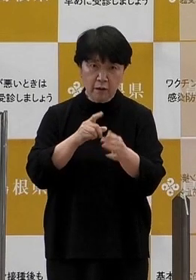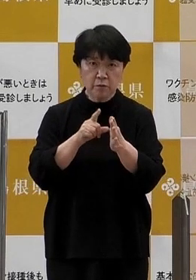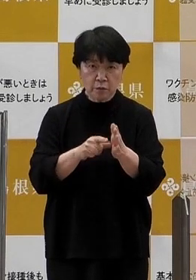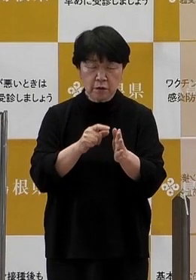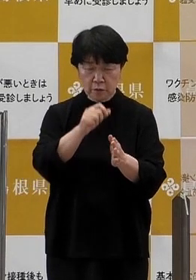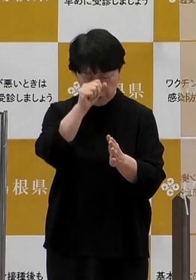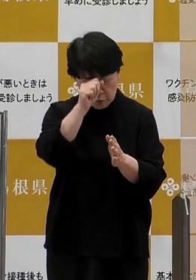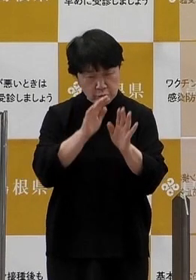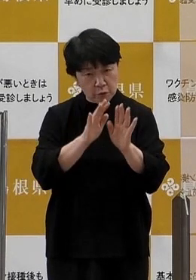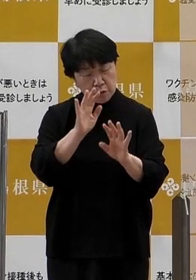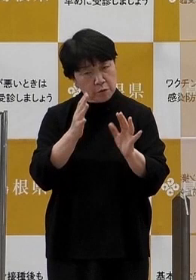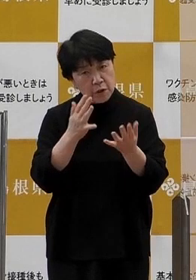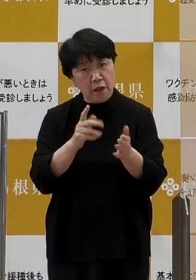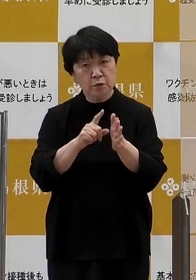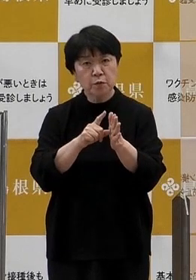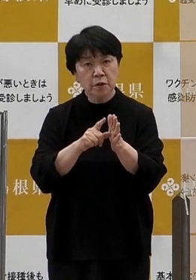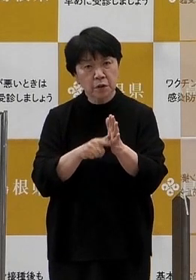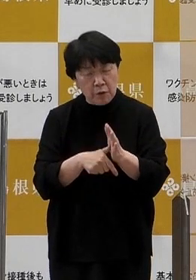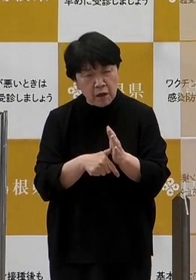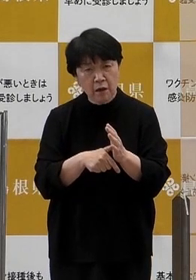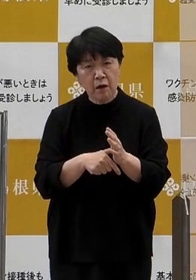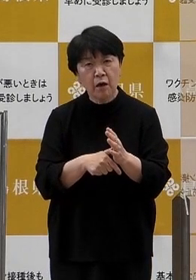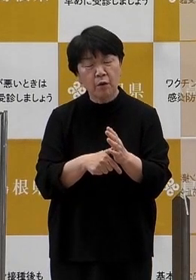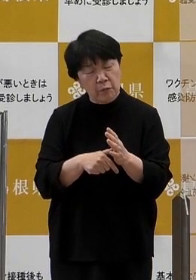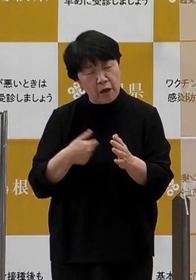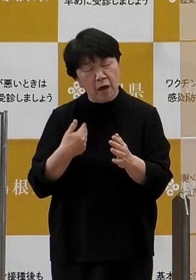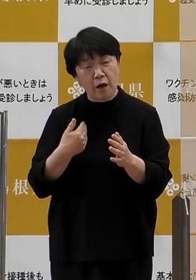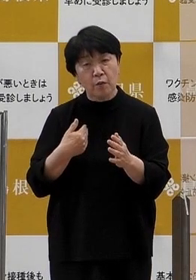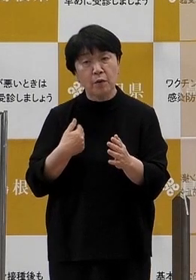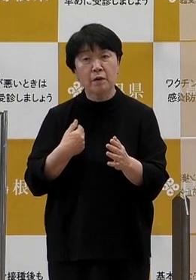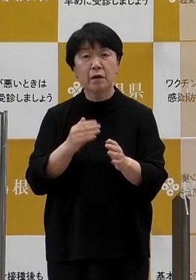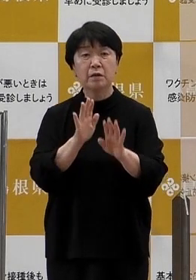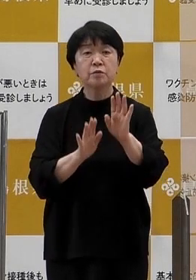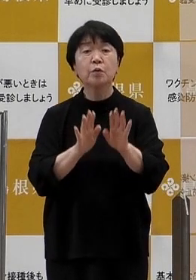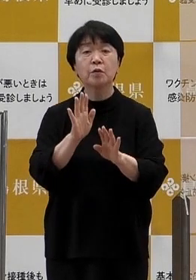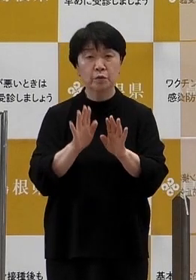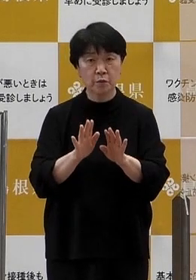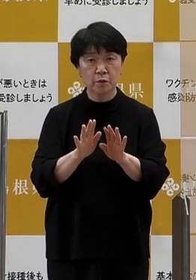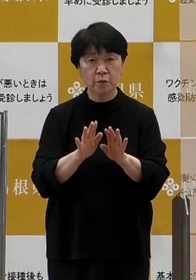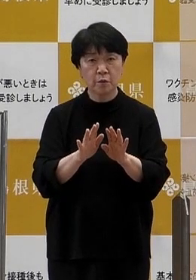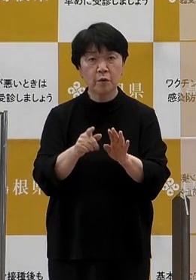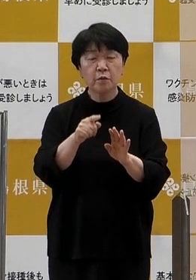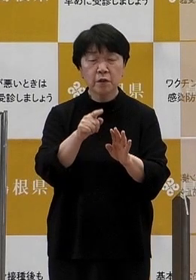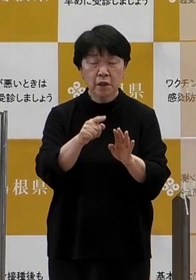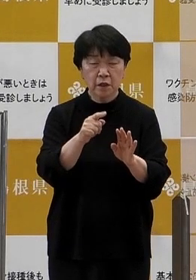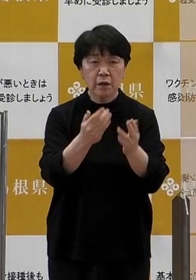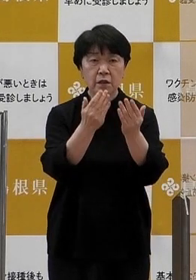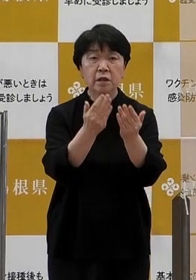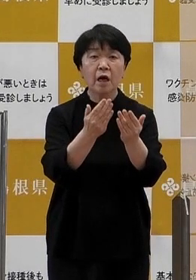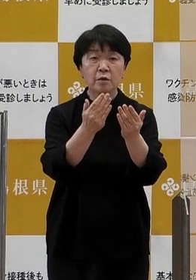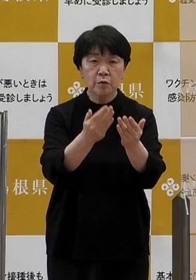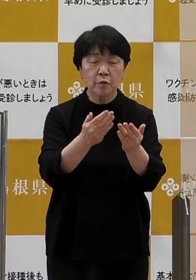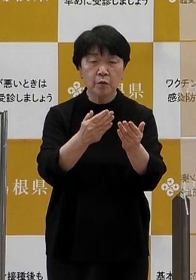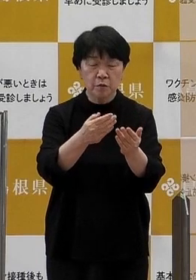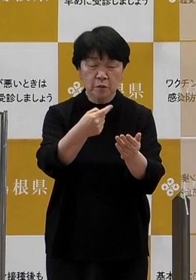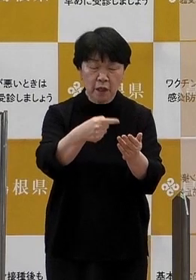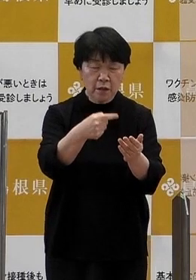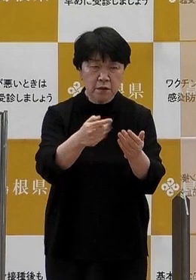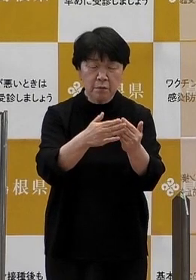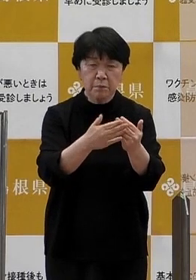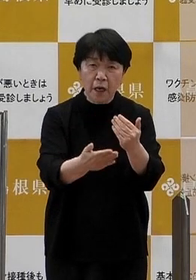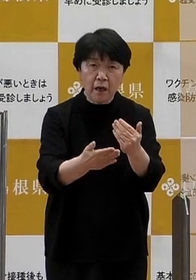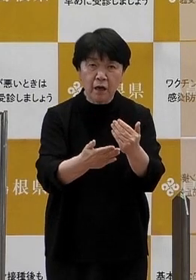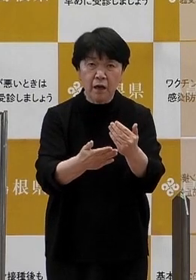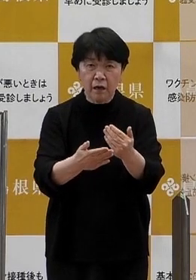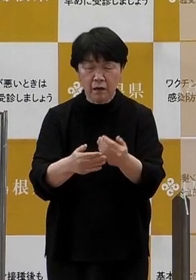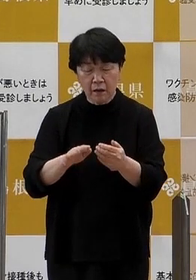家庭の感染が学校に持ち込まざるを得ないというのは、これは学校の不手際とか生徒さんの注意力のなさとか、そういうことじゃないわけ